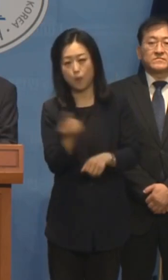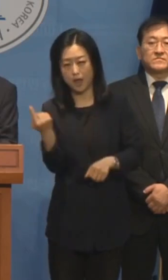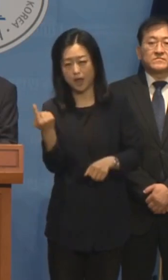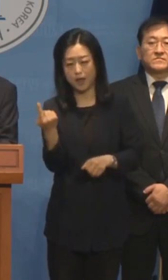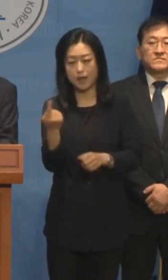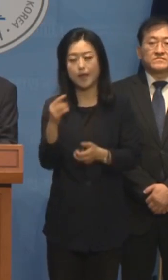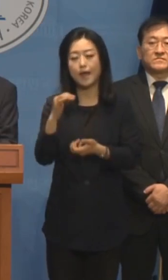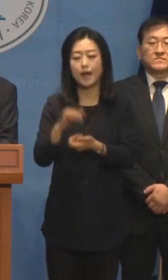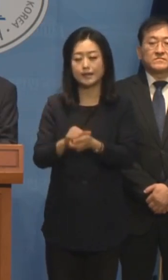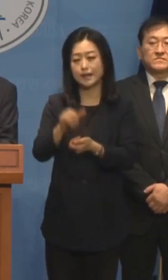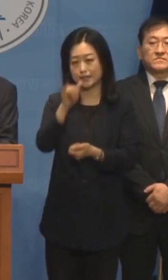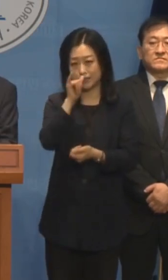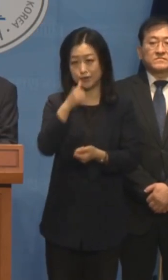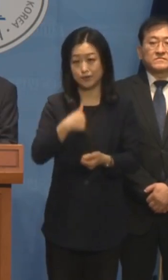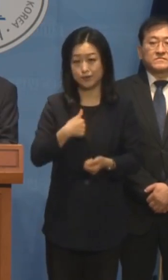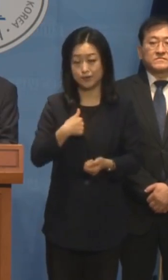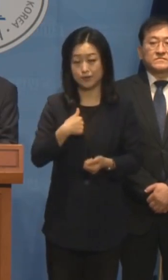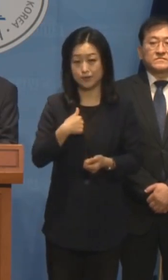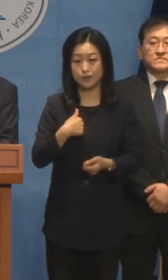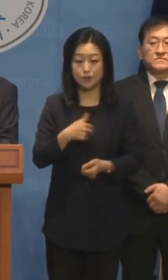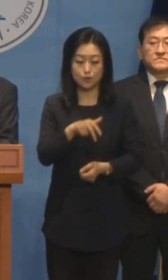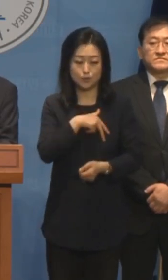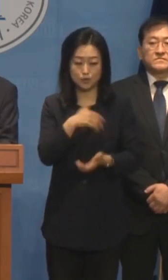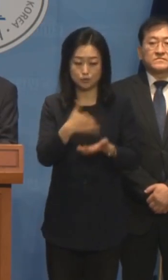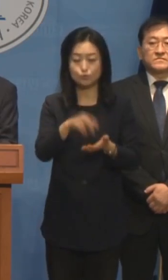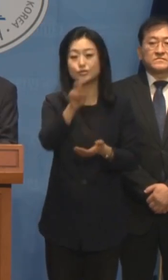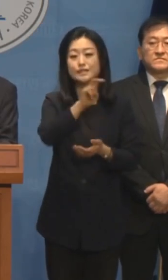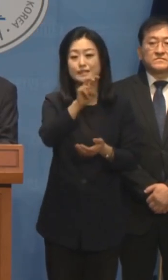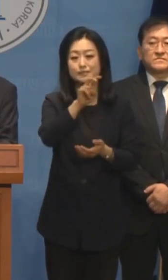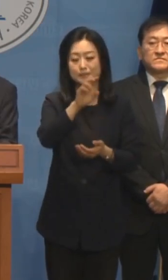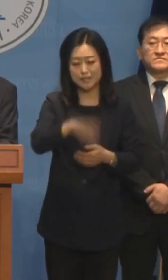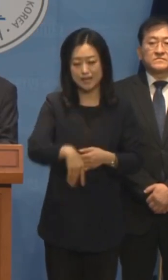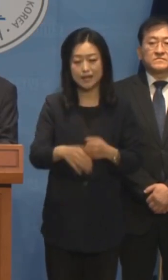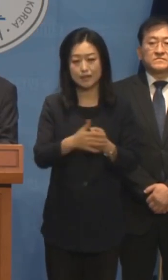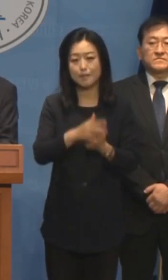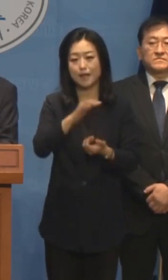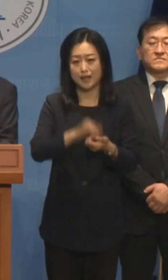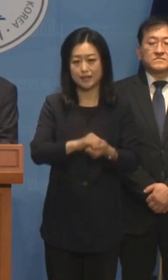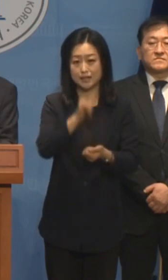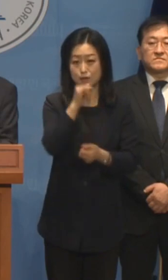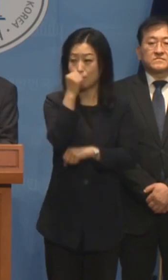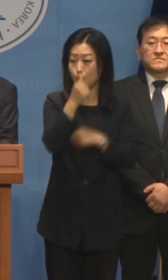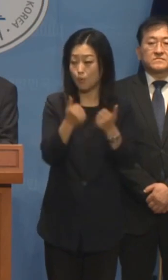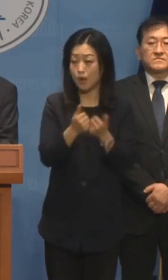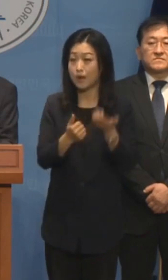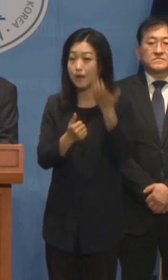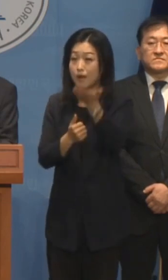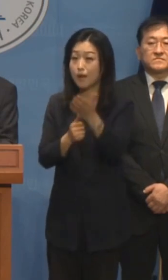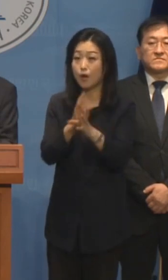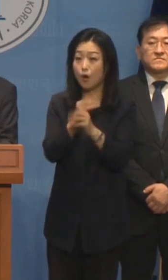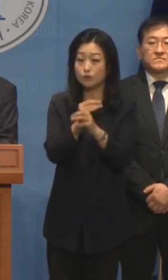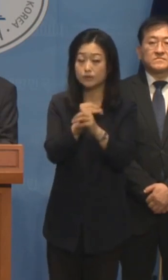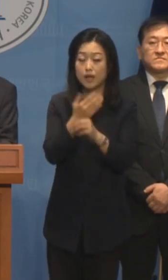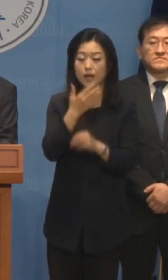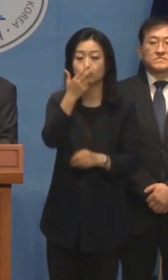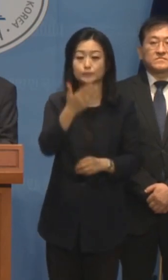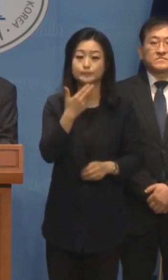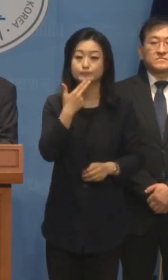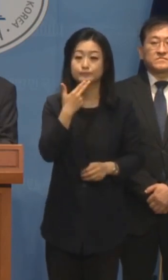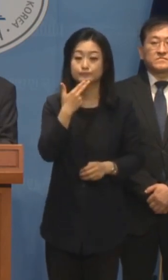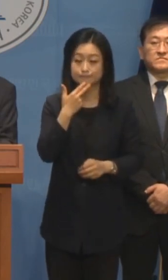있습니다. 검찰개혁 4법이 법사위에 언제 상정될지 본회의에 언제 회부될지조차 조국혁신당은